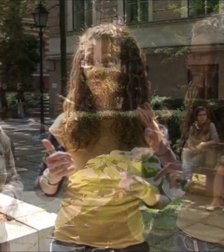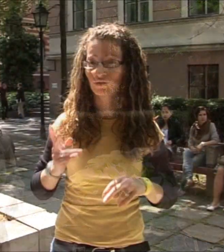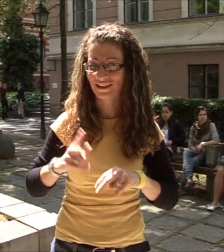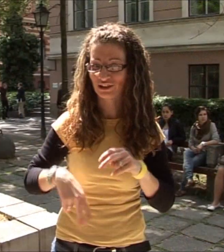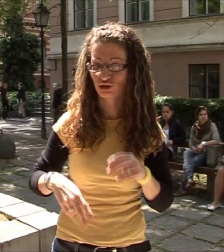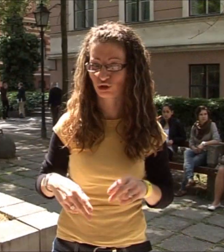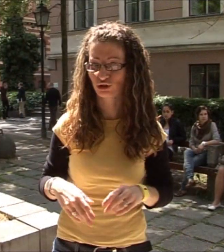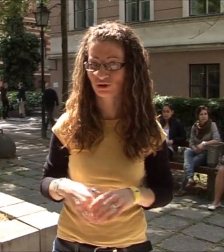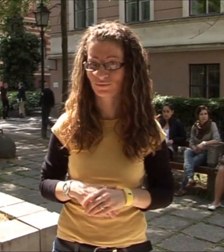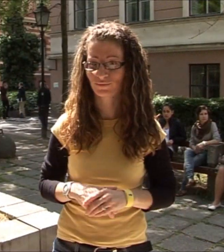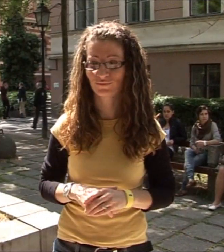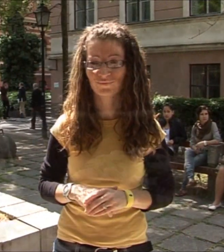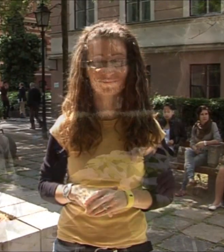most légős